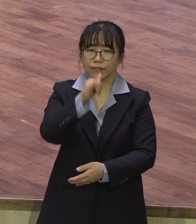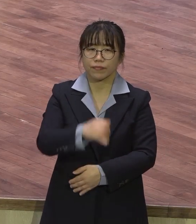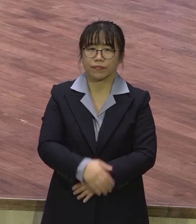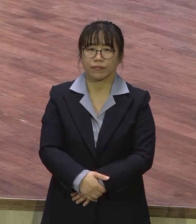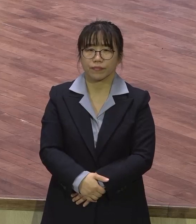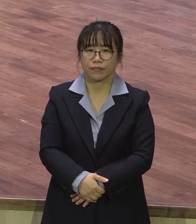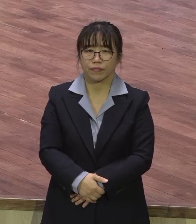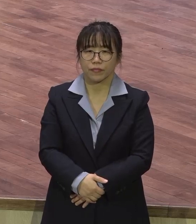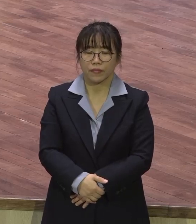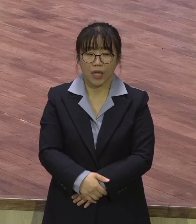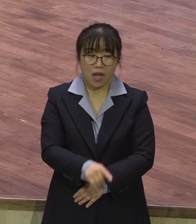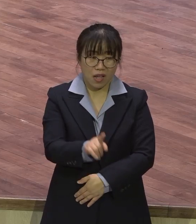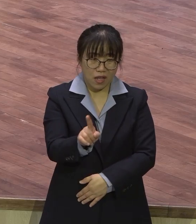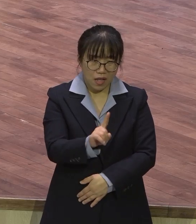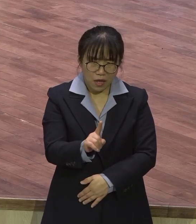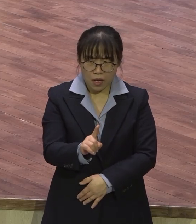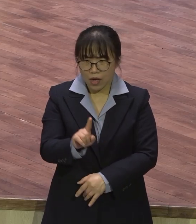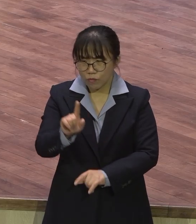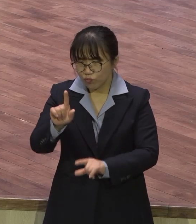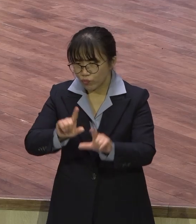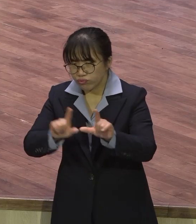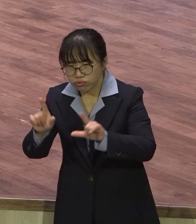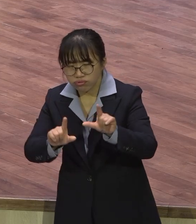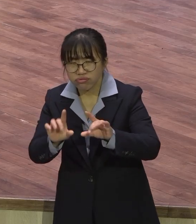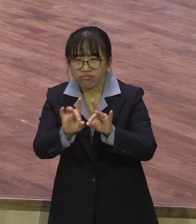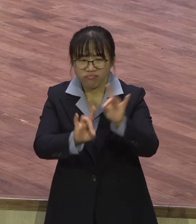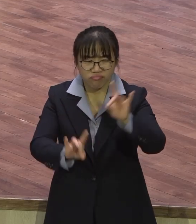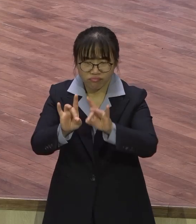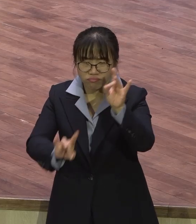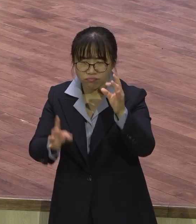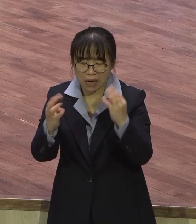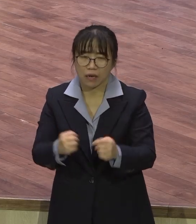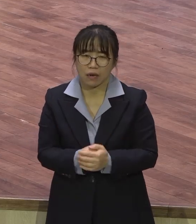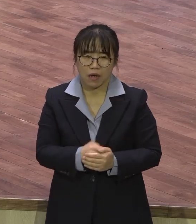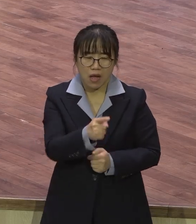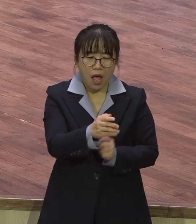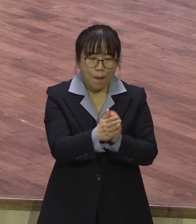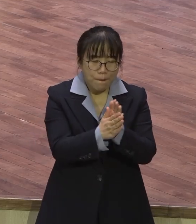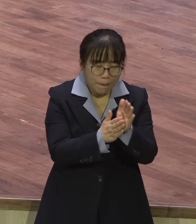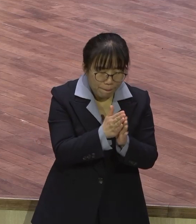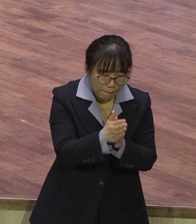온갖 신상을 다 만들어놔요 앞에 저라고 복달라고